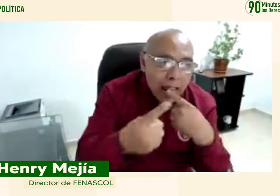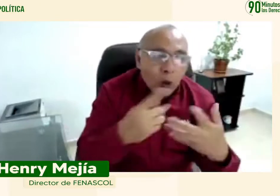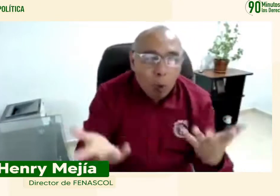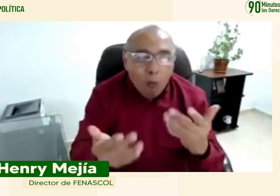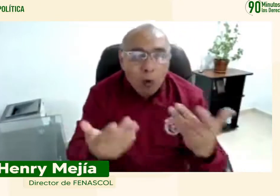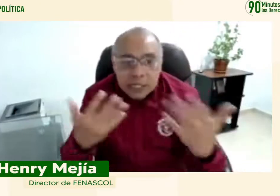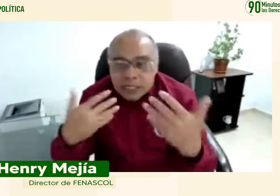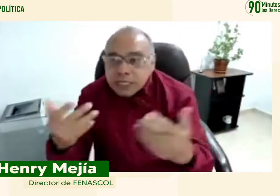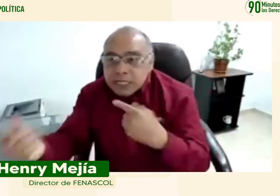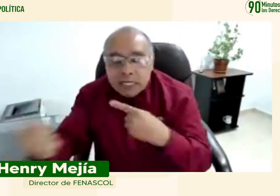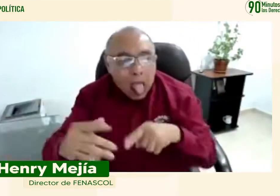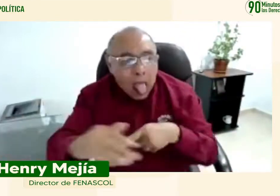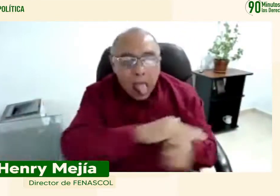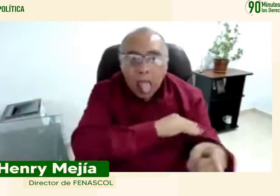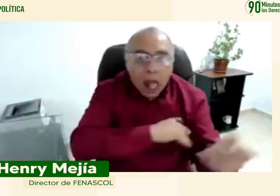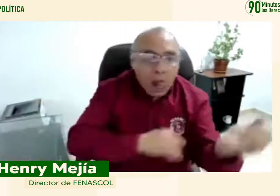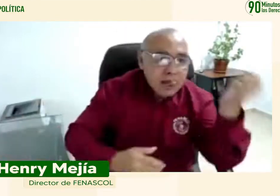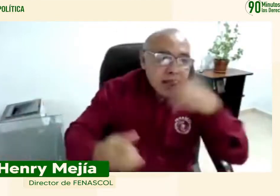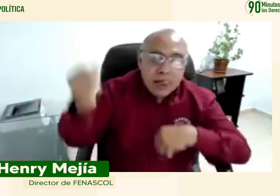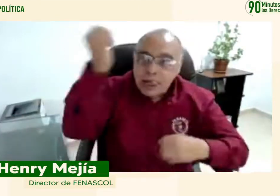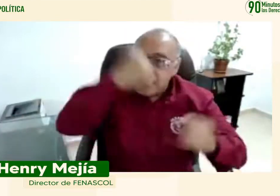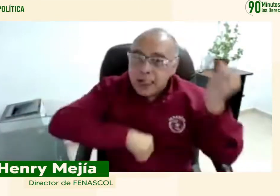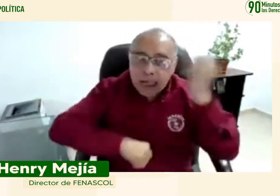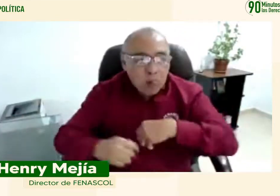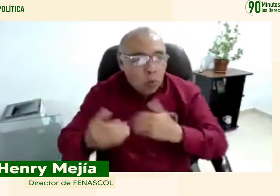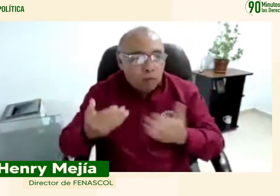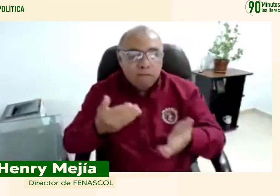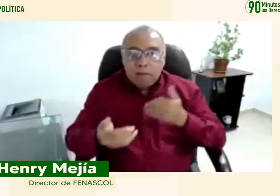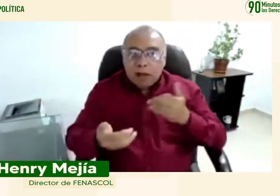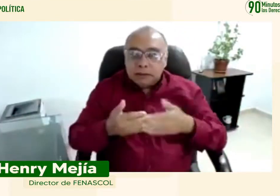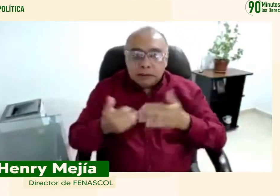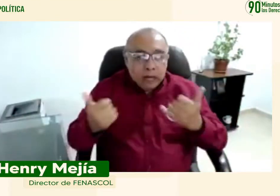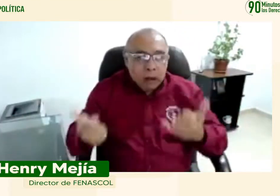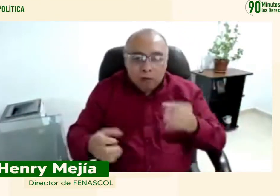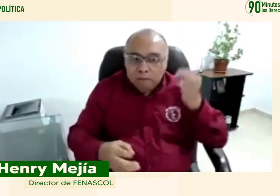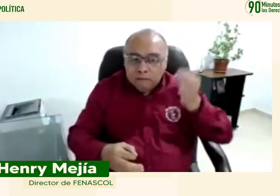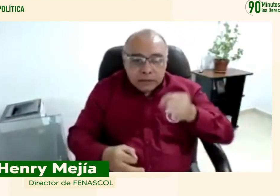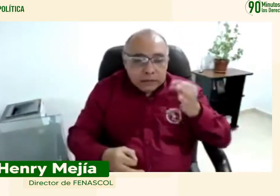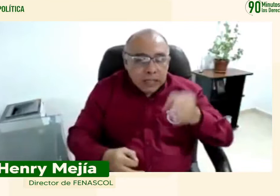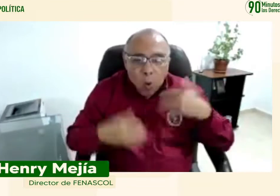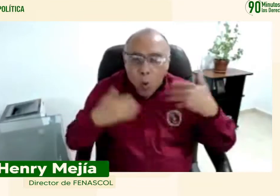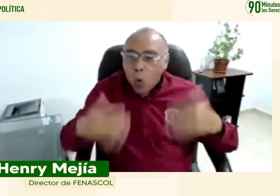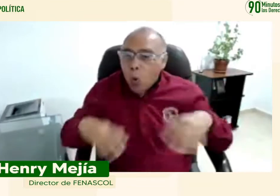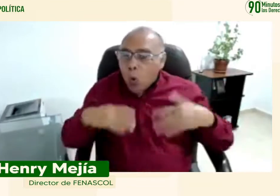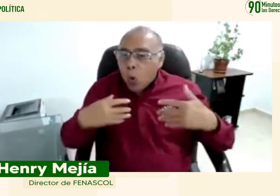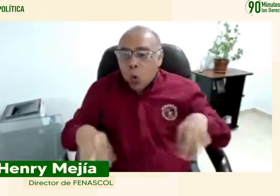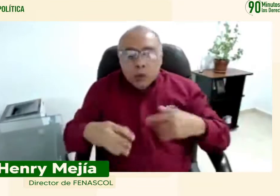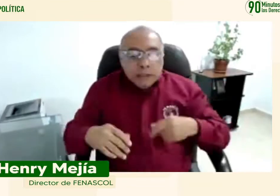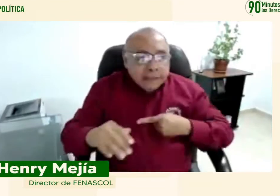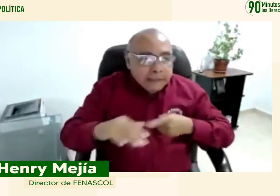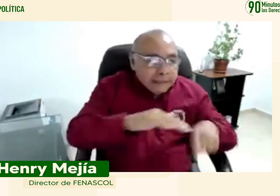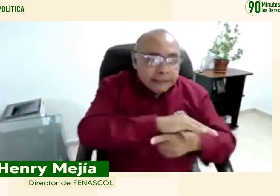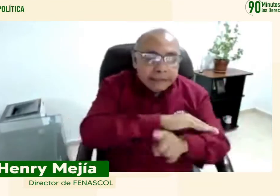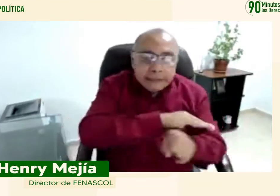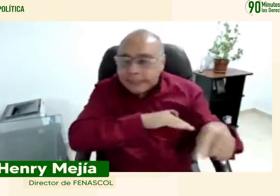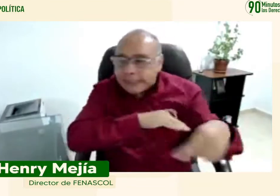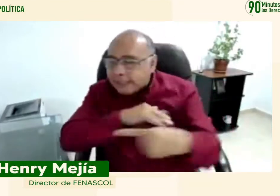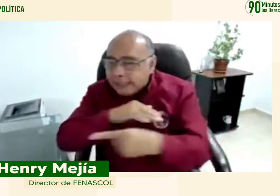convocamos abrimos un espacio de diálogo porque hay muchas a veces se nos cierran muchísimas puertas y no es algo fácil hacer esa incidencia